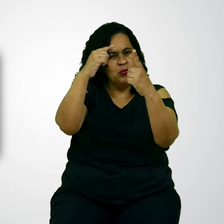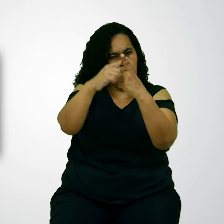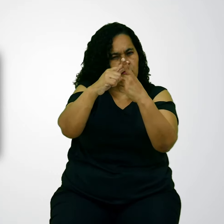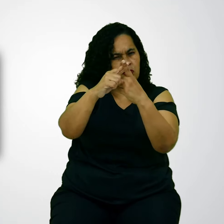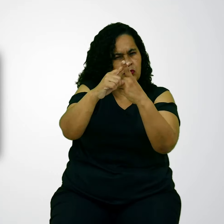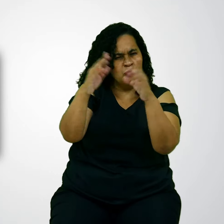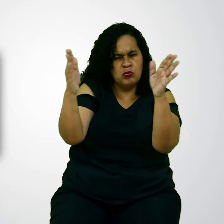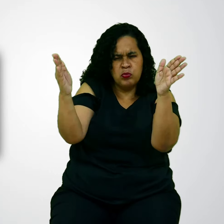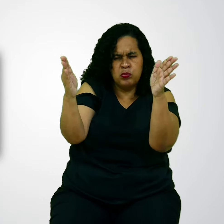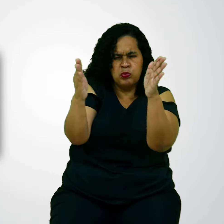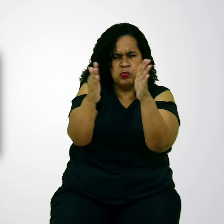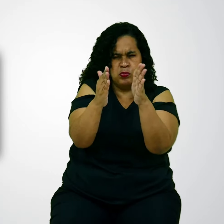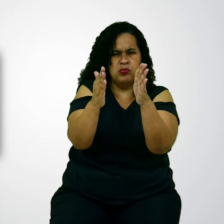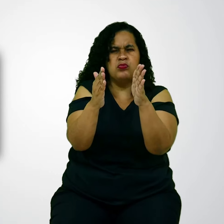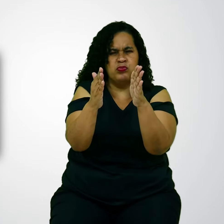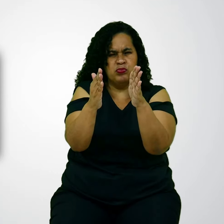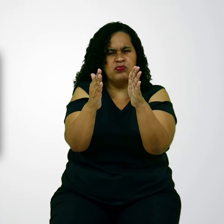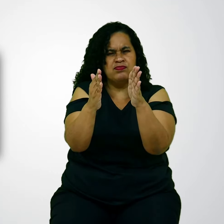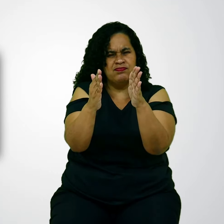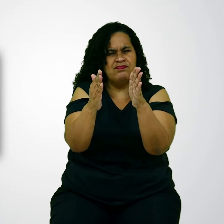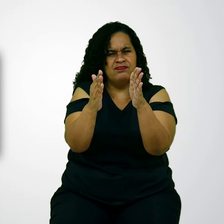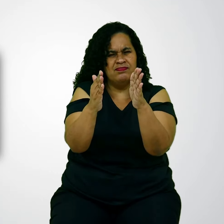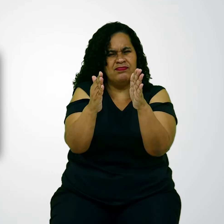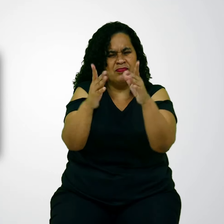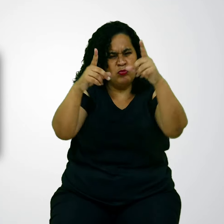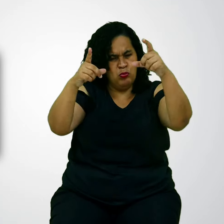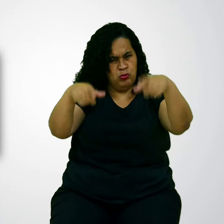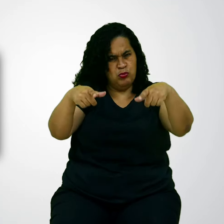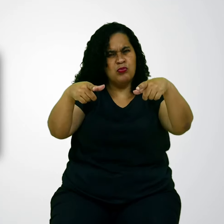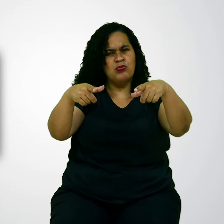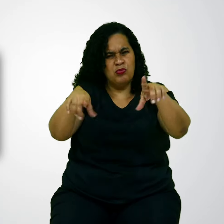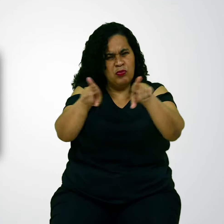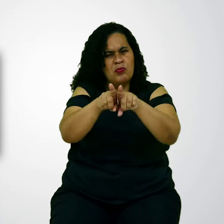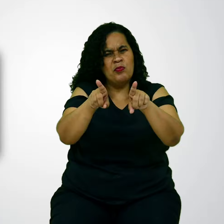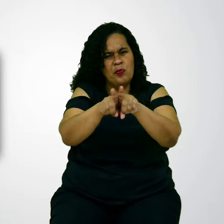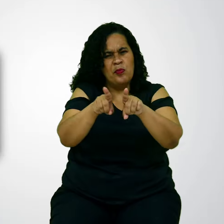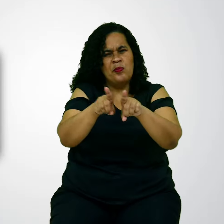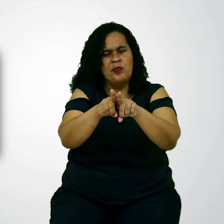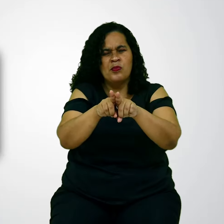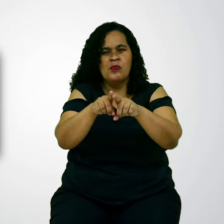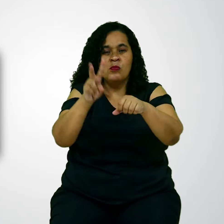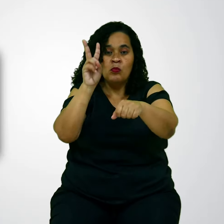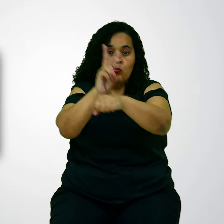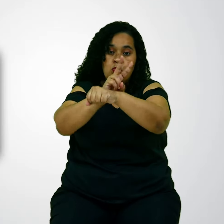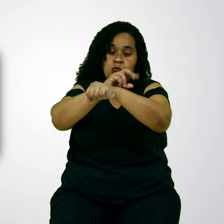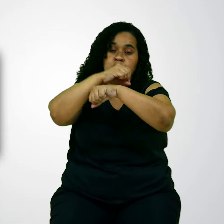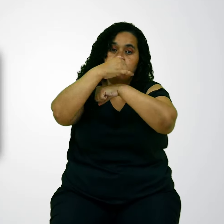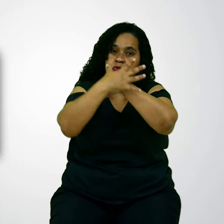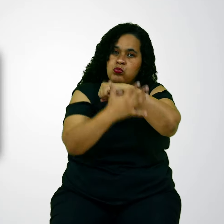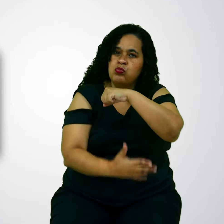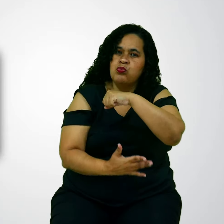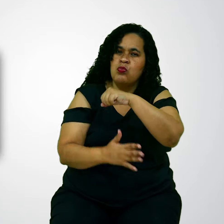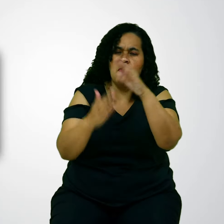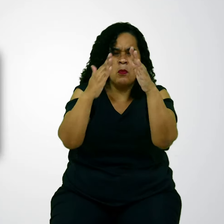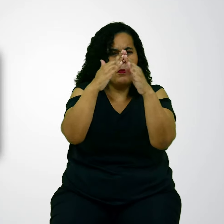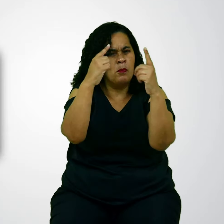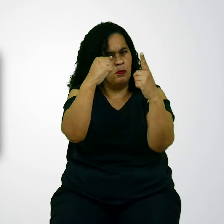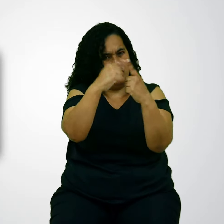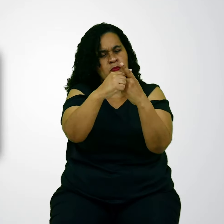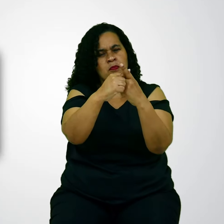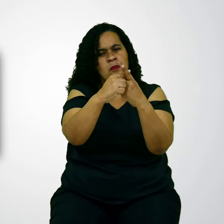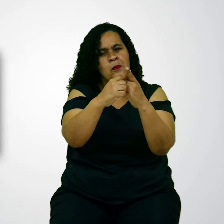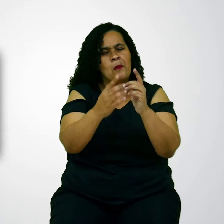Jardim Santo André. Já foi, né, Martinha? Já foi. E era uma igrejinha que era assim, não era uma